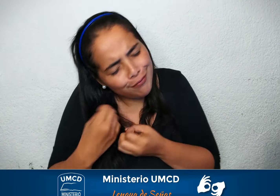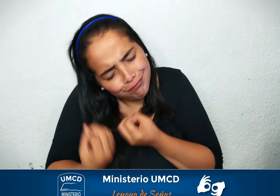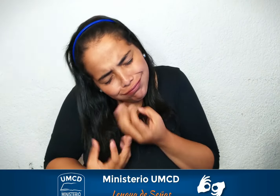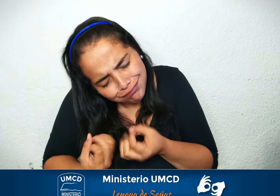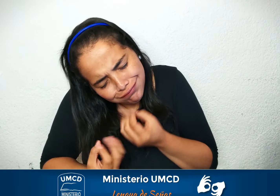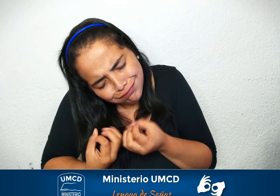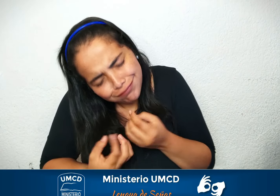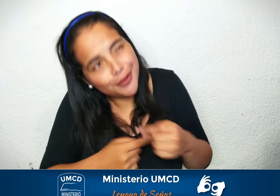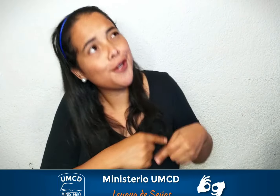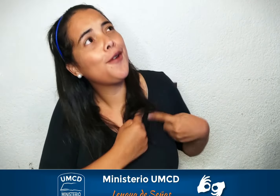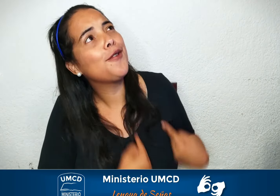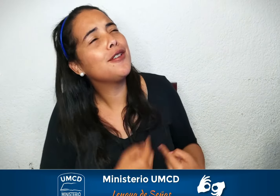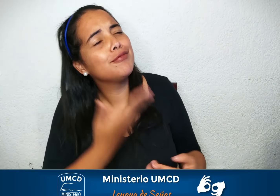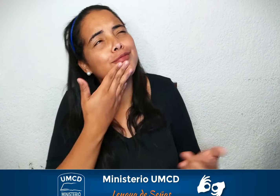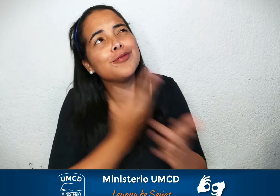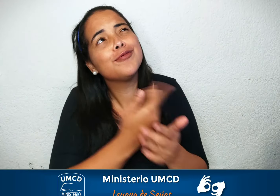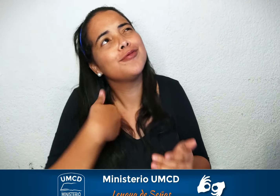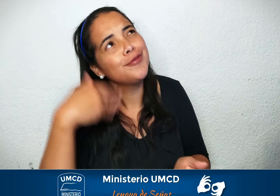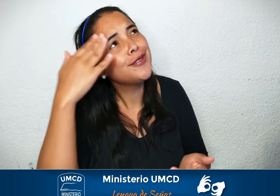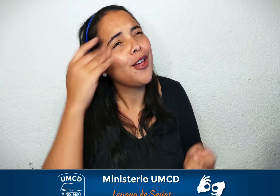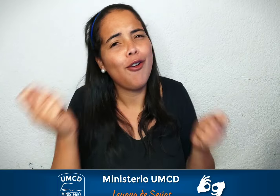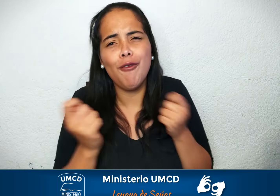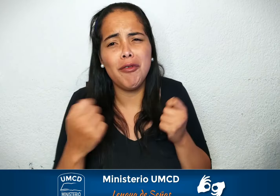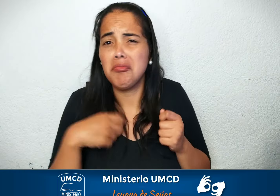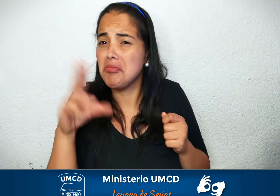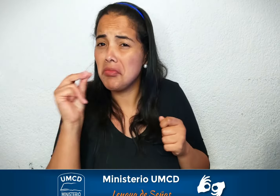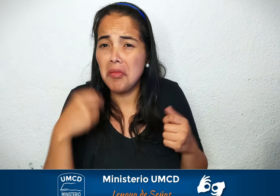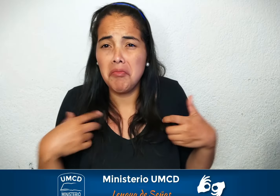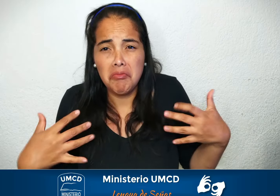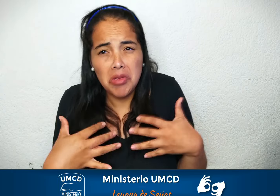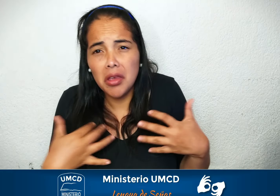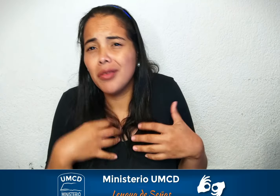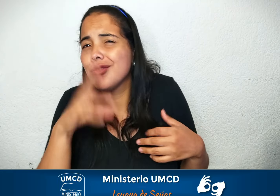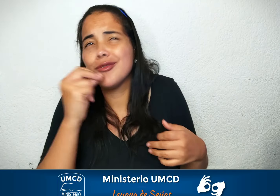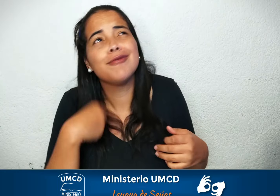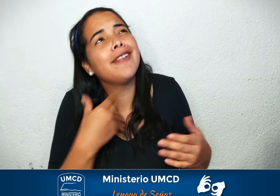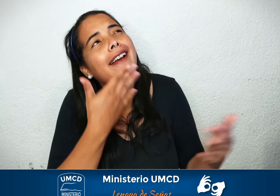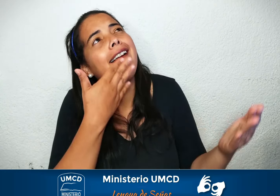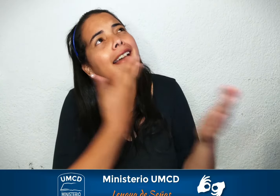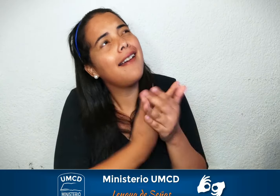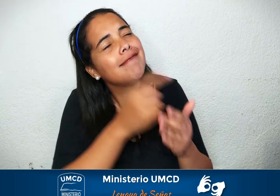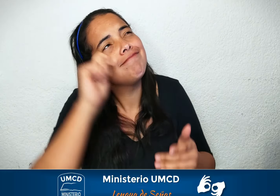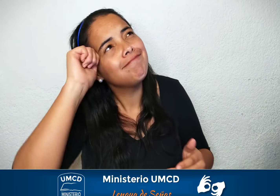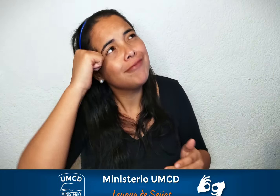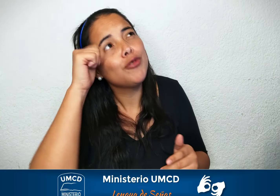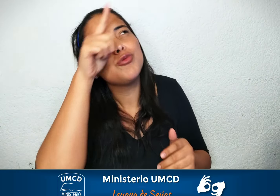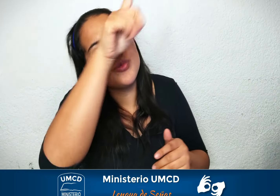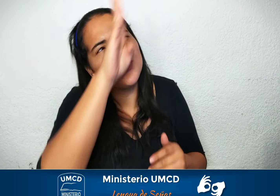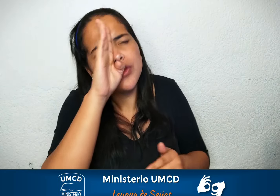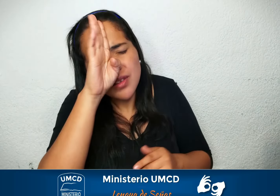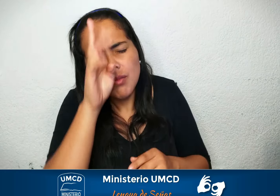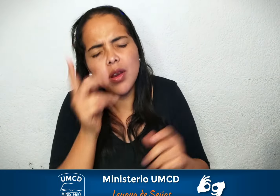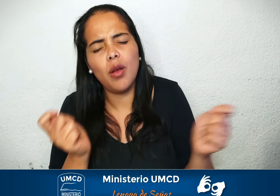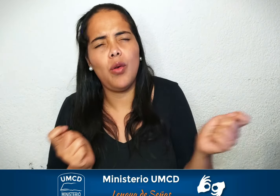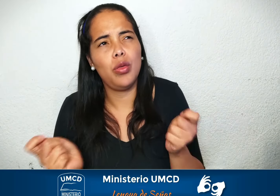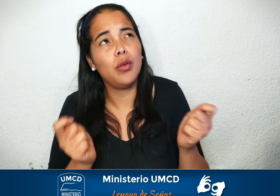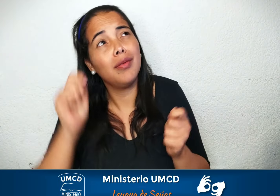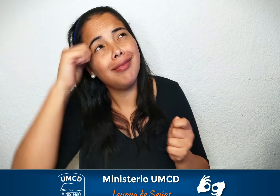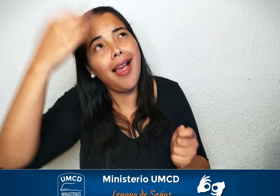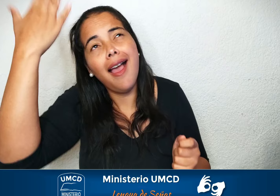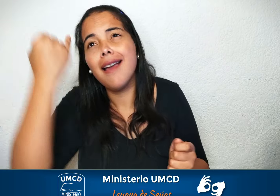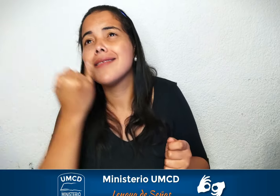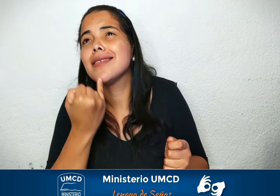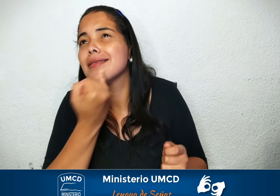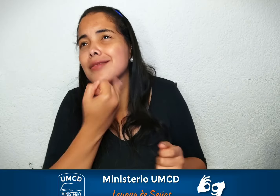que había en su corazón con respecto a Él. Él recordó en ese momento la historia de Israel